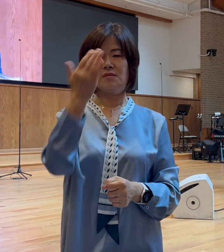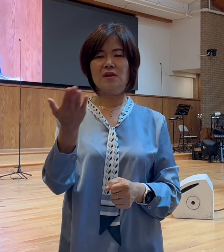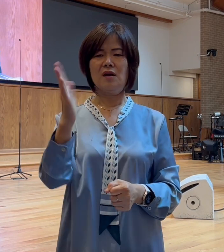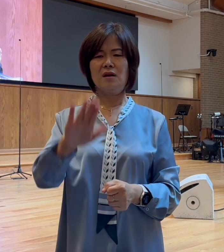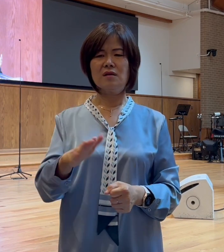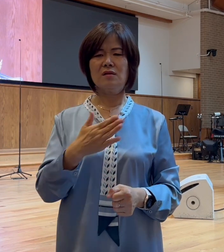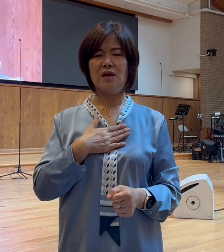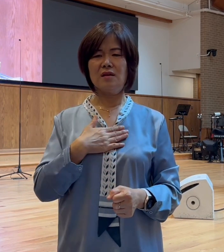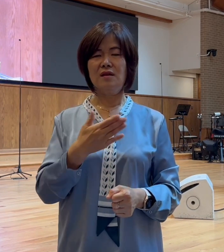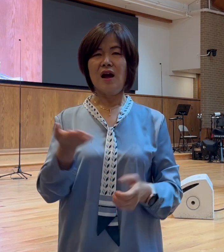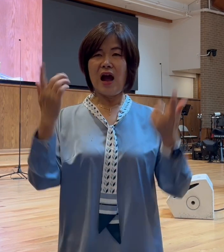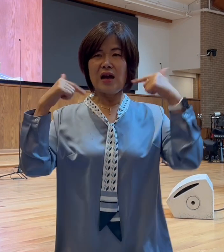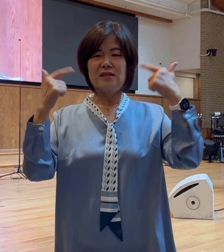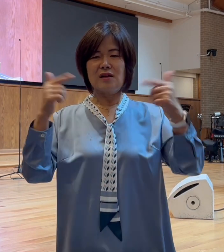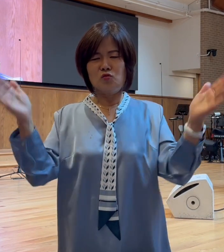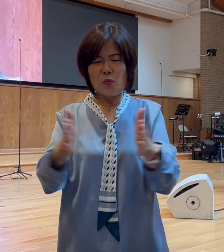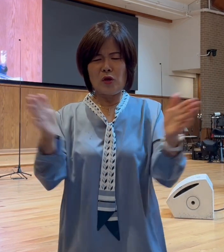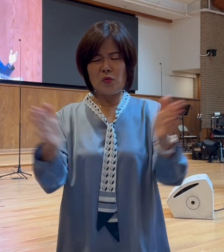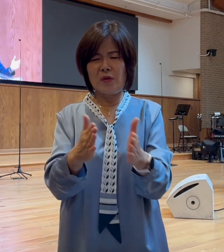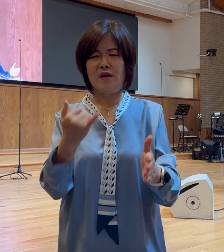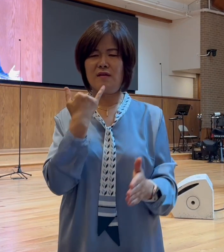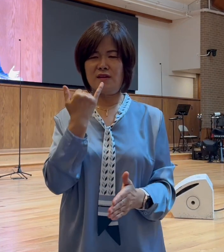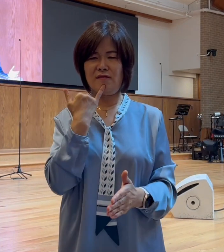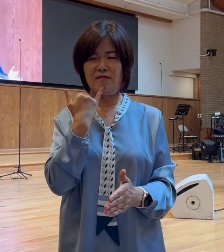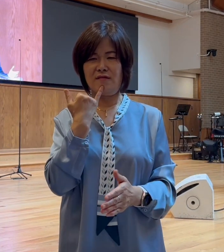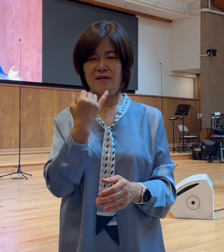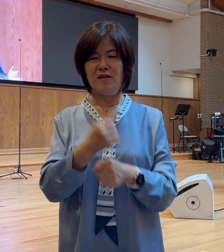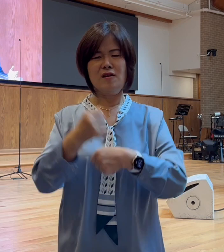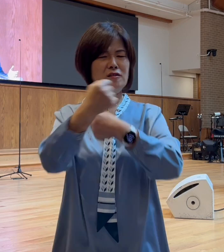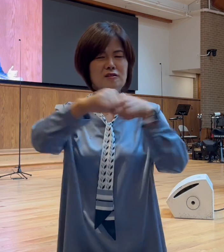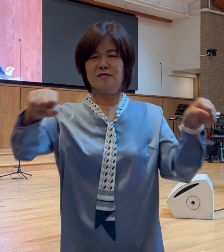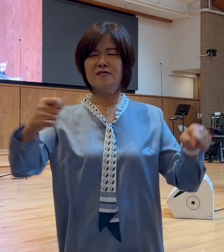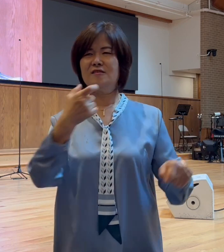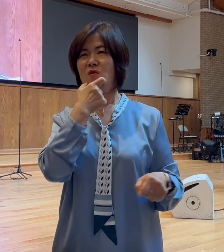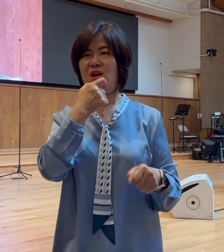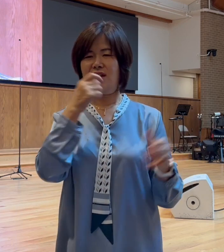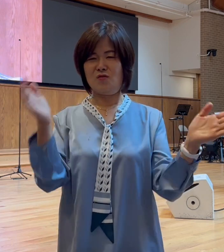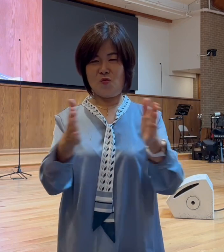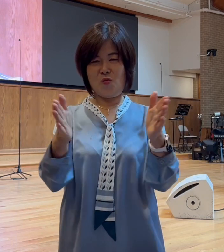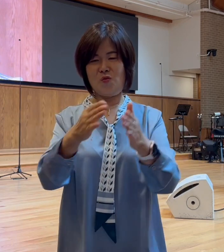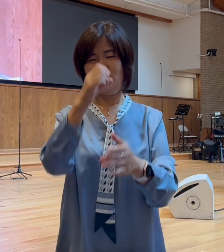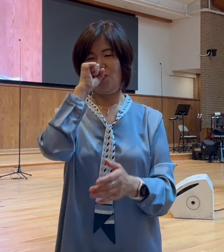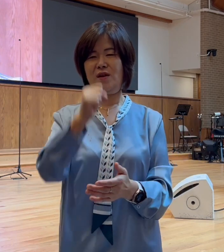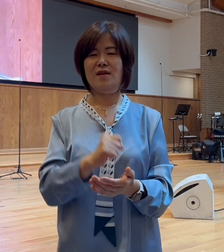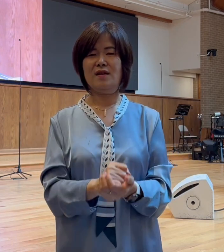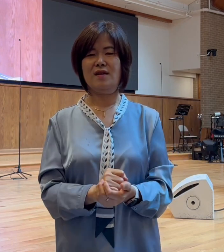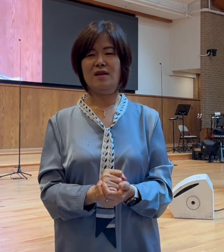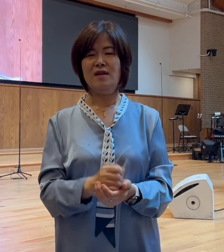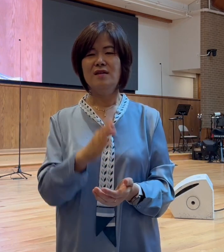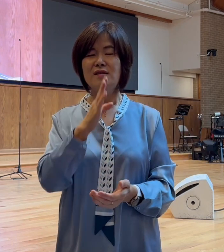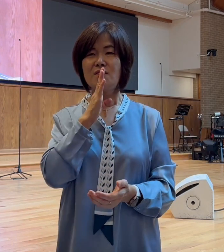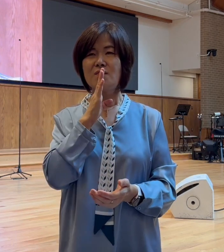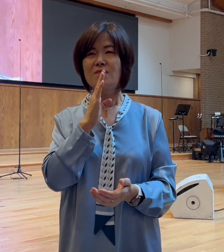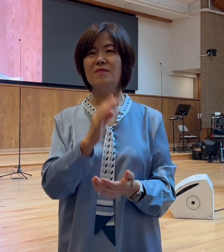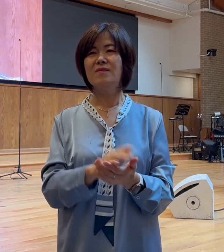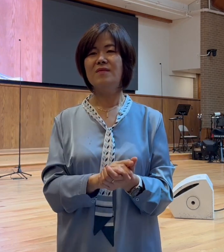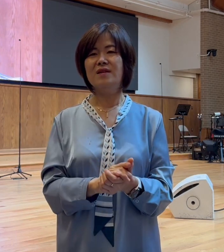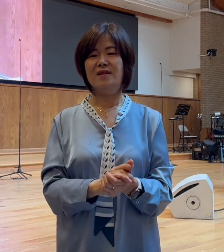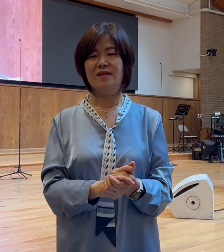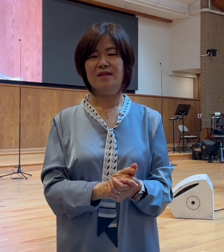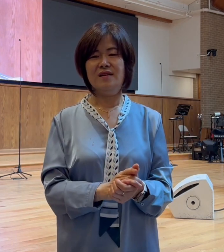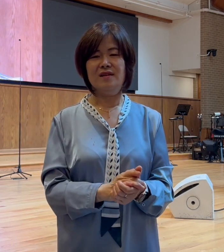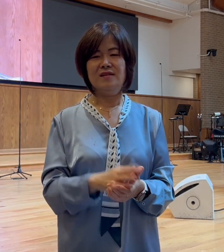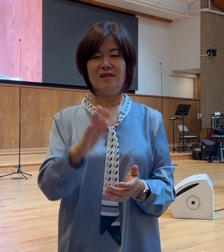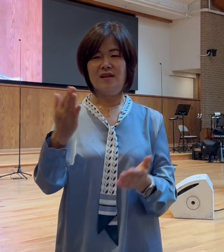저는 미니멀리스트였습니다. 맥시멀리스트가 아니고. 그러니까 심지어는 유학을 마치고 모교에 사실은